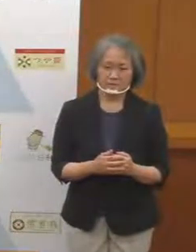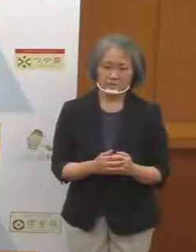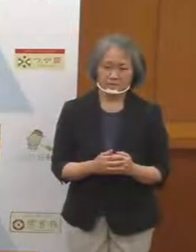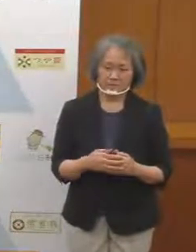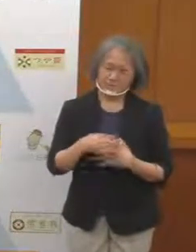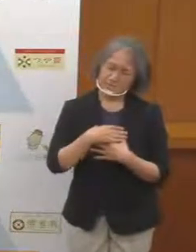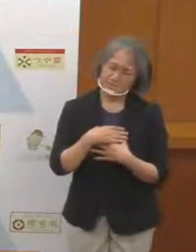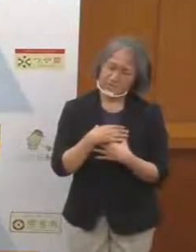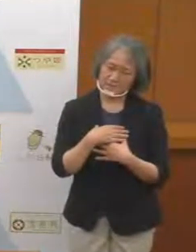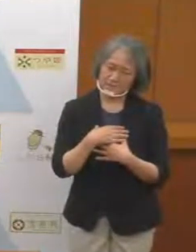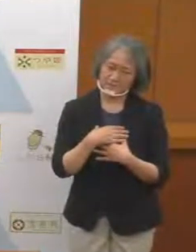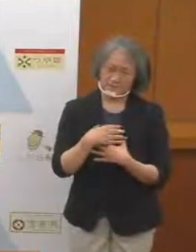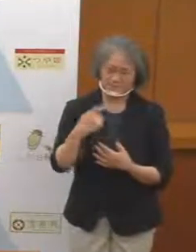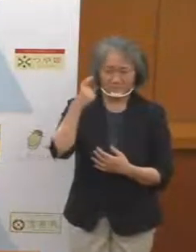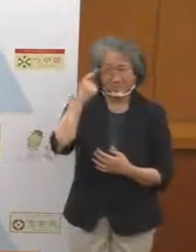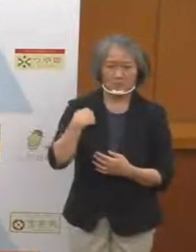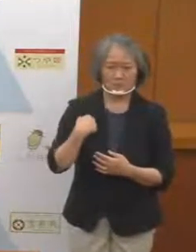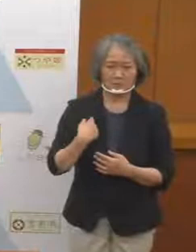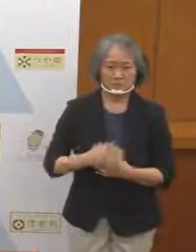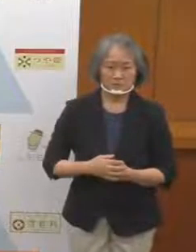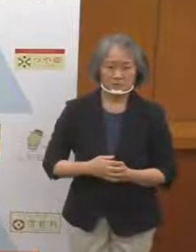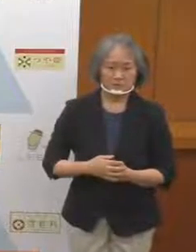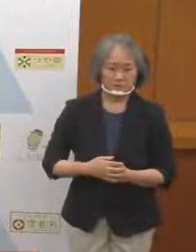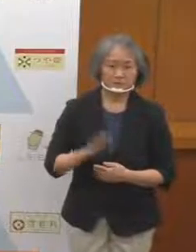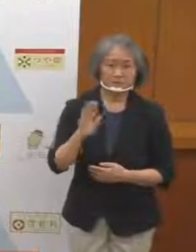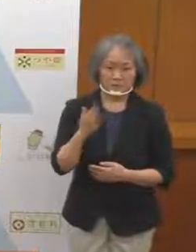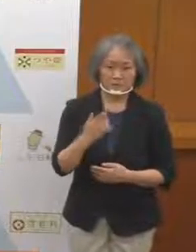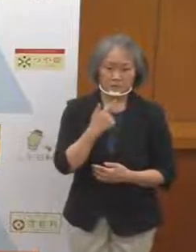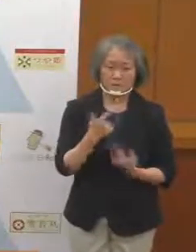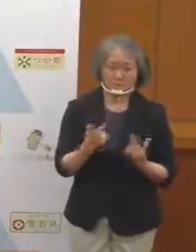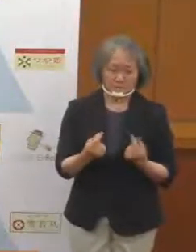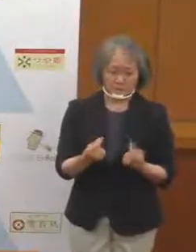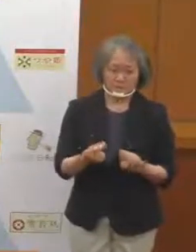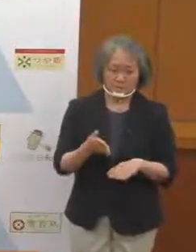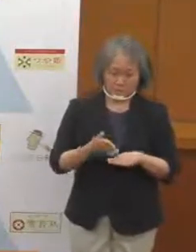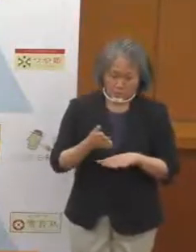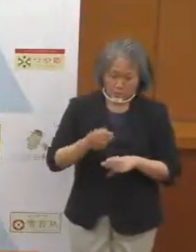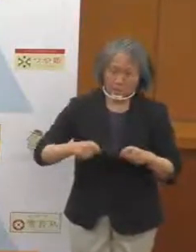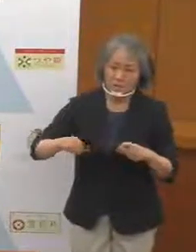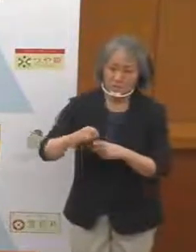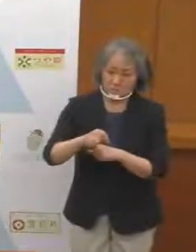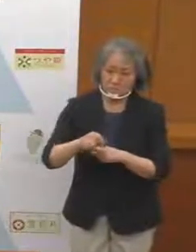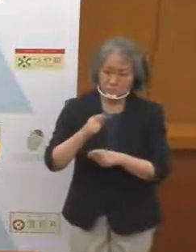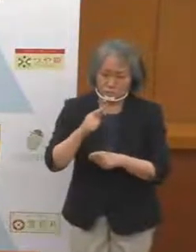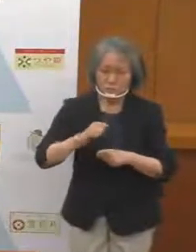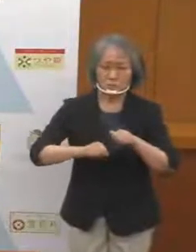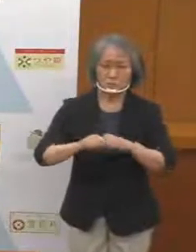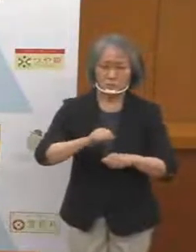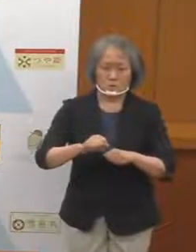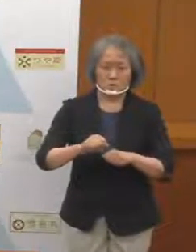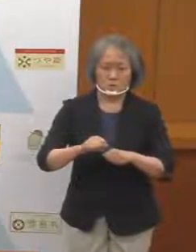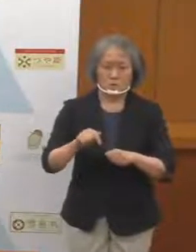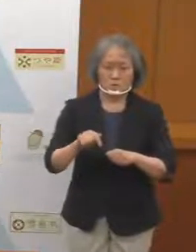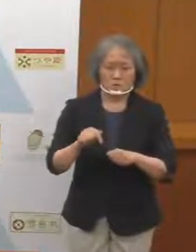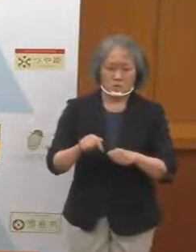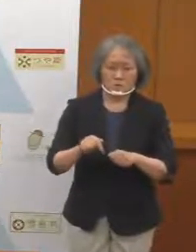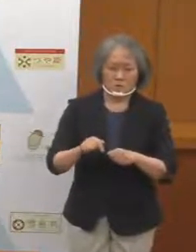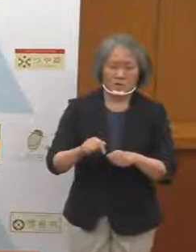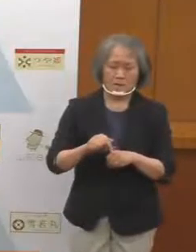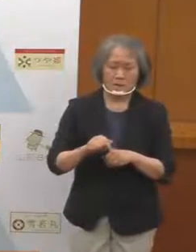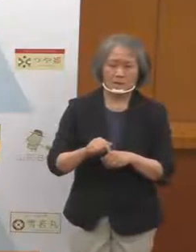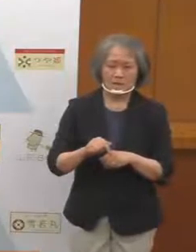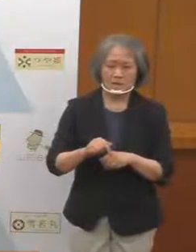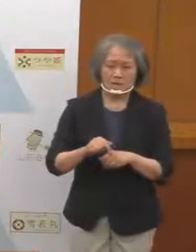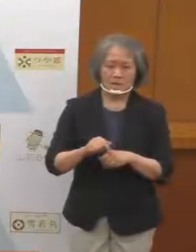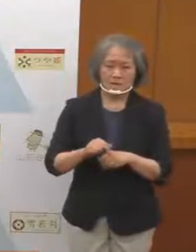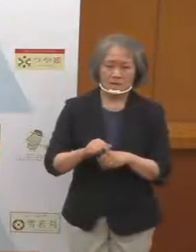心配なところではありますけれどもただやはりあの恩返しという行動はとらざるを得なかっ